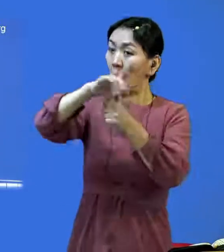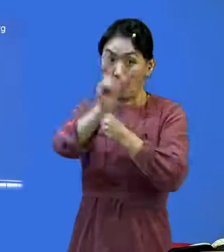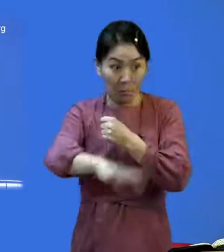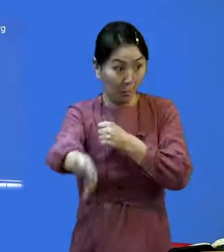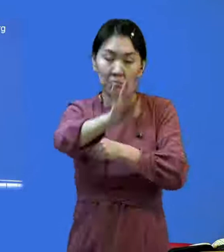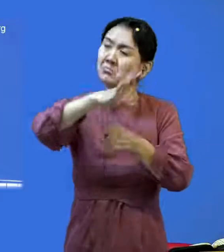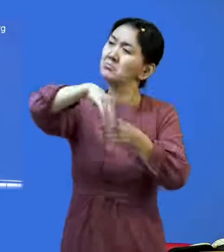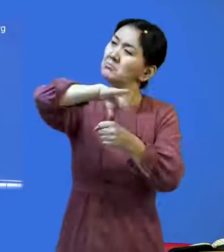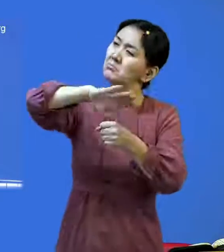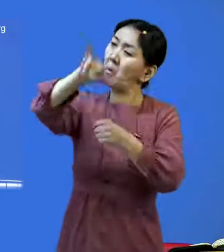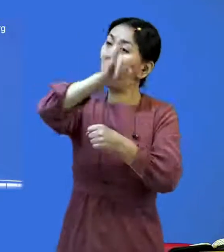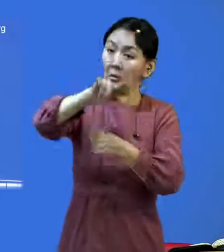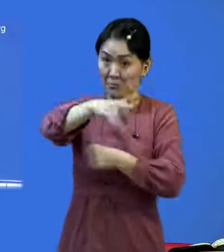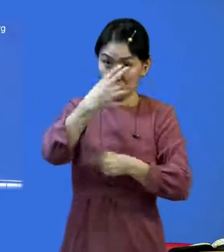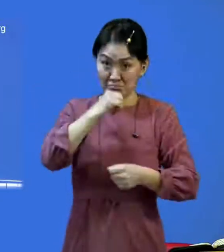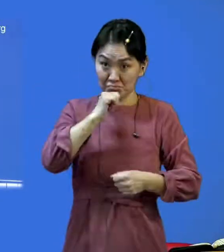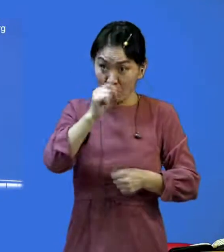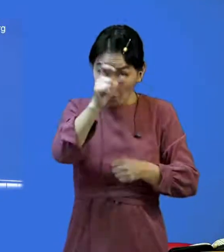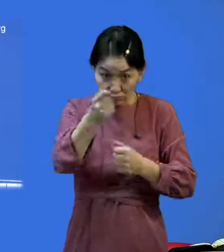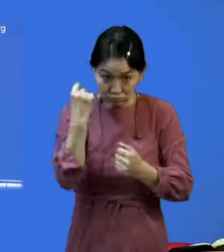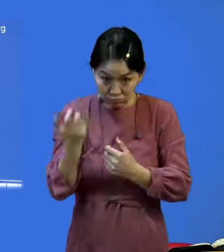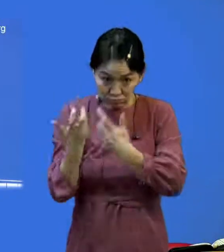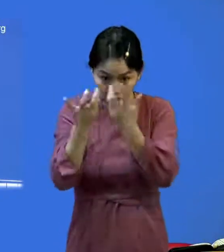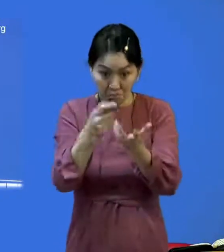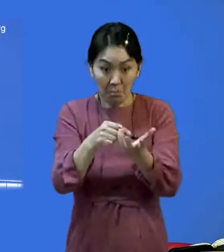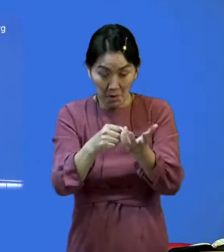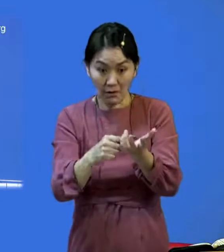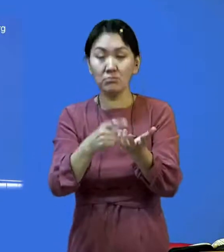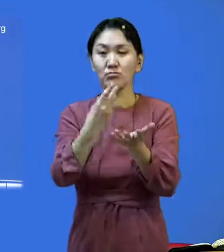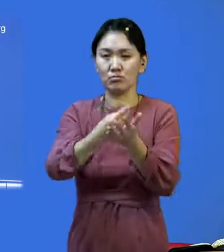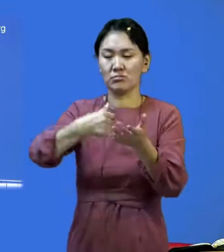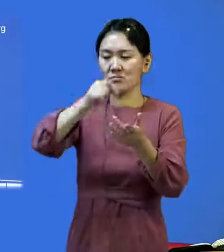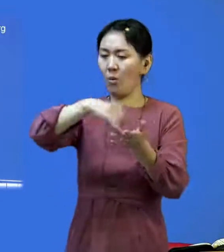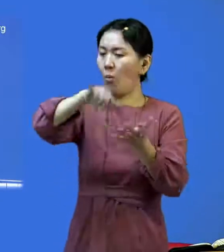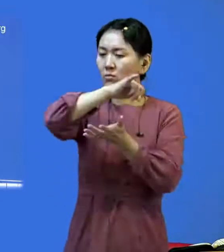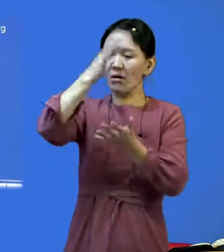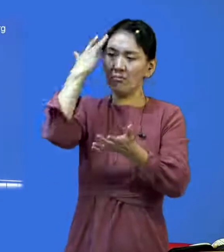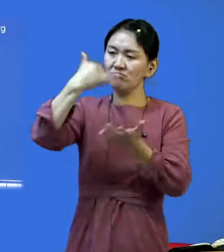юм бэ? Тэгэхээр бурханы ард бурханы улс руу орох ард түмэн.